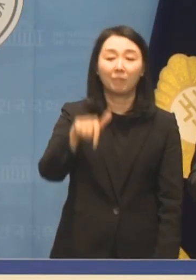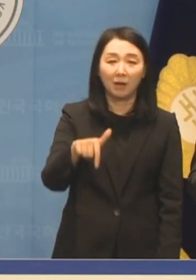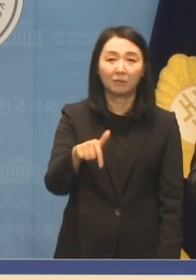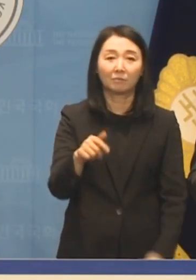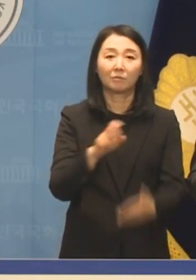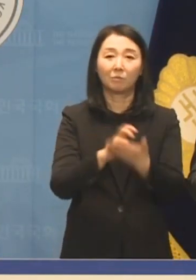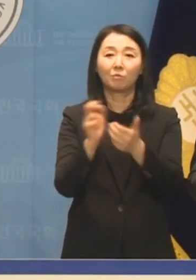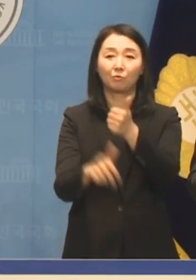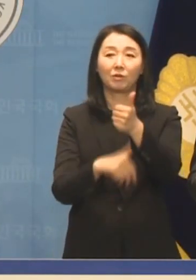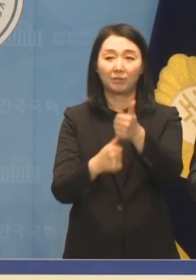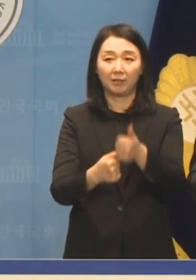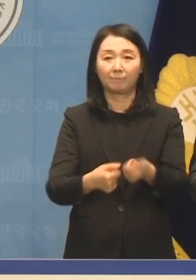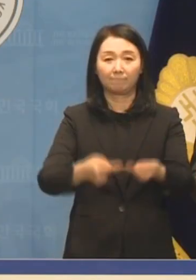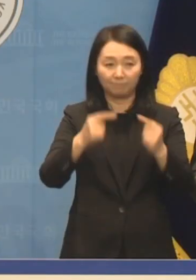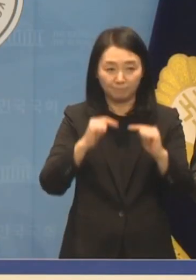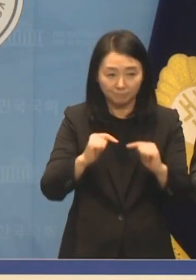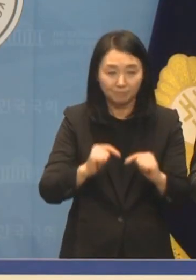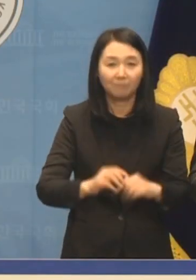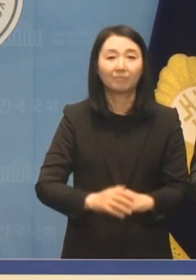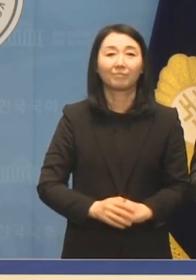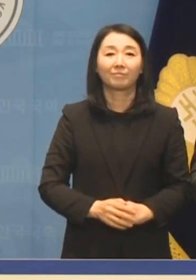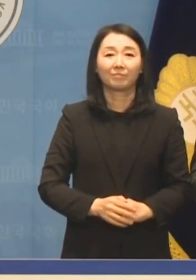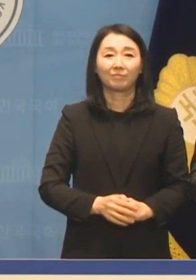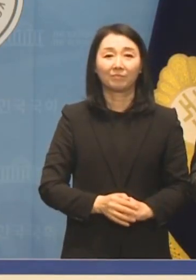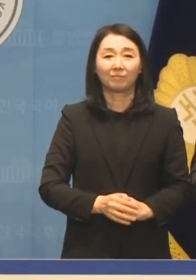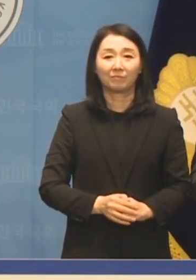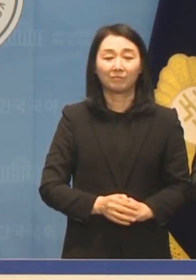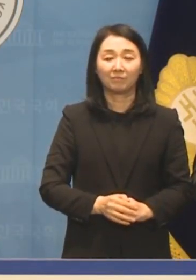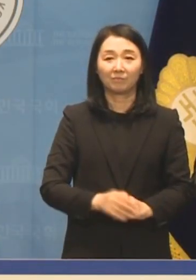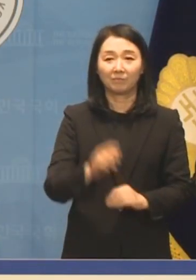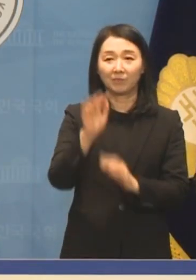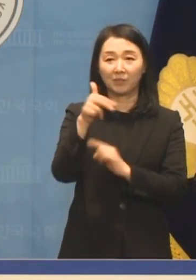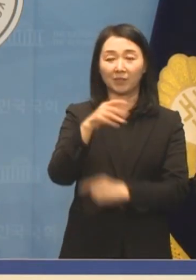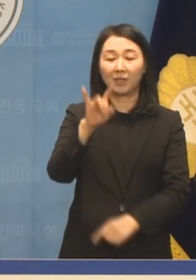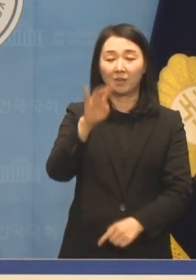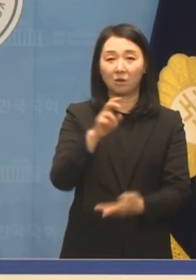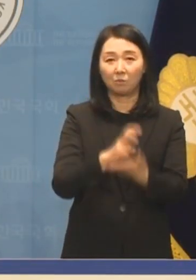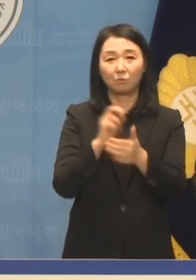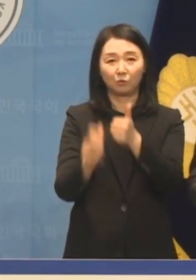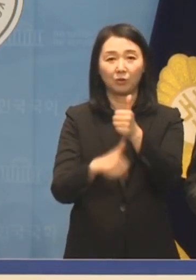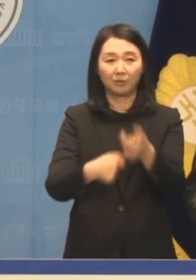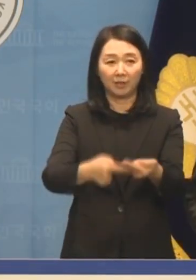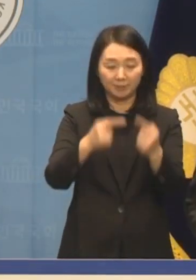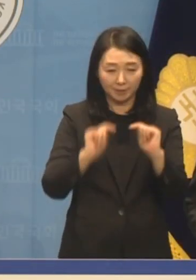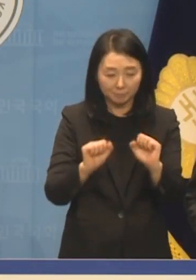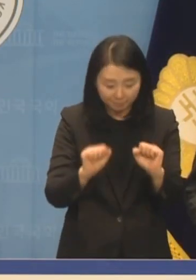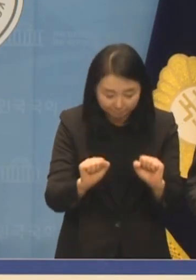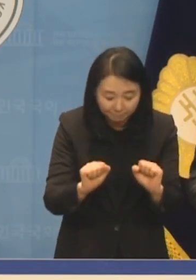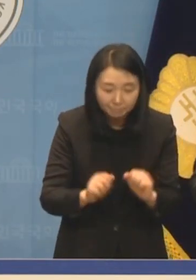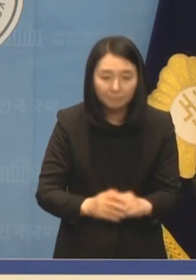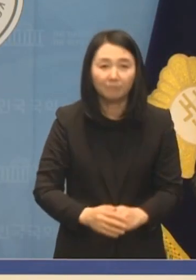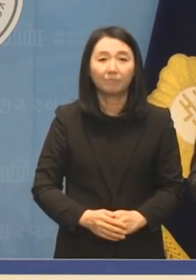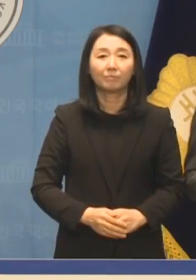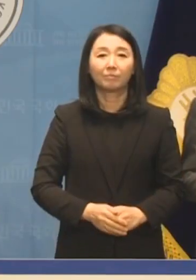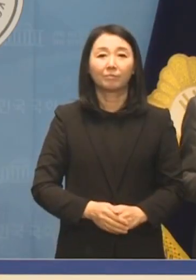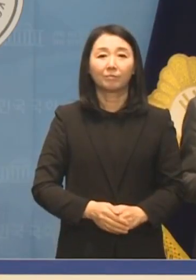민주당 법률위원장님 오셨습니다. 이태영 민주당 법률위원장님 오셨습니다.